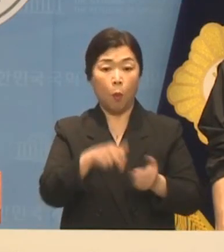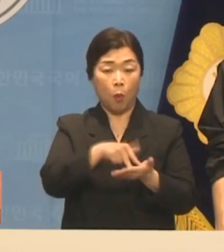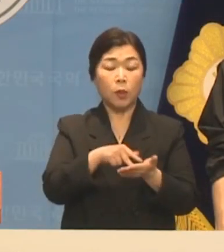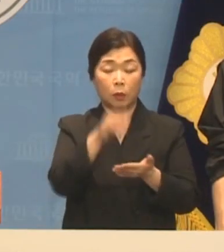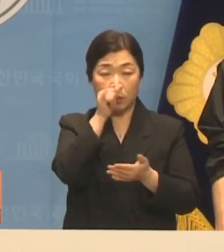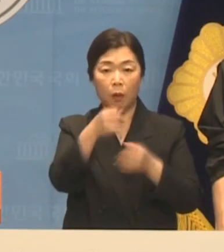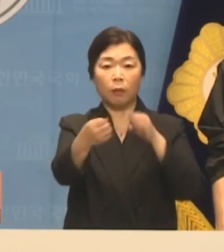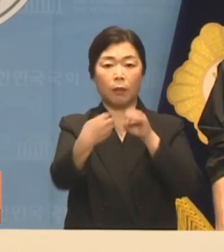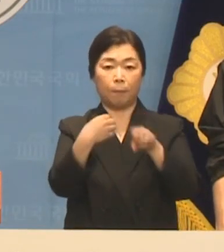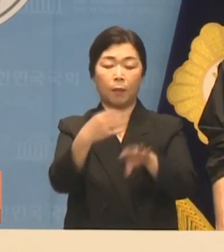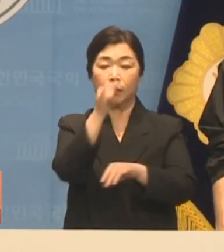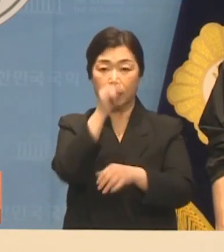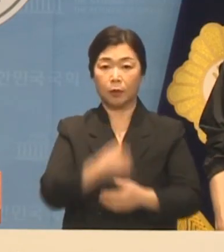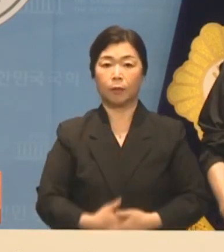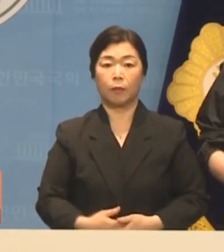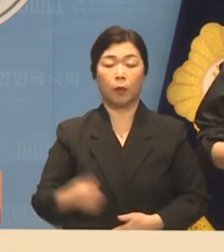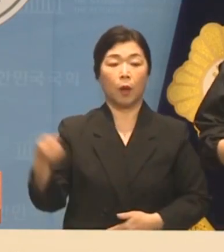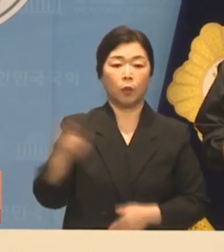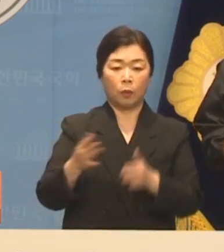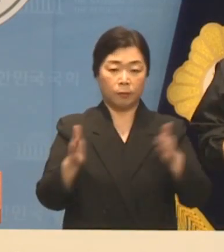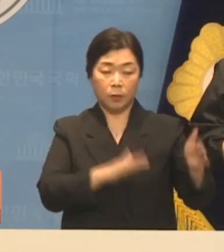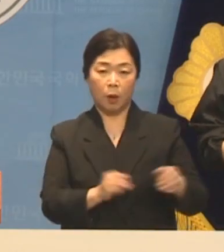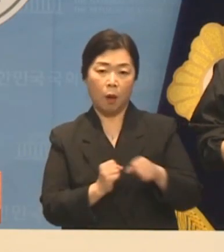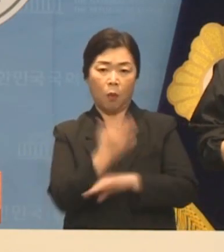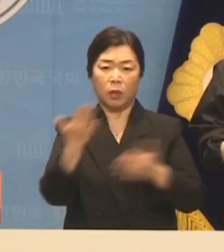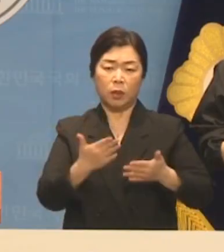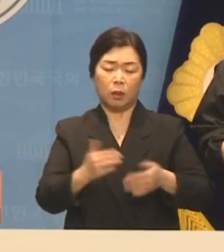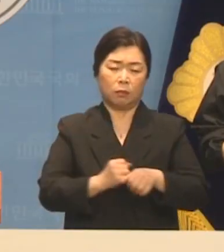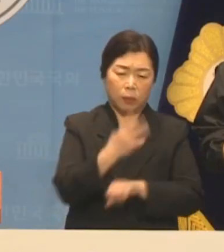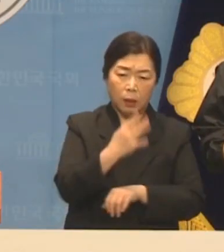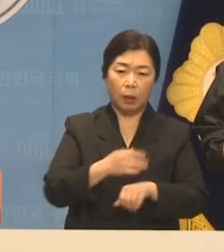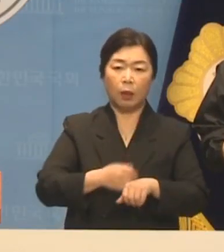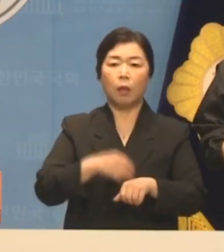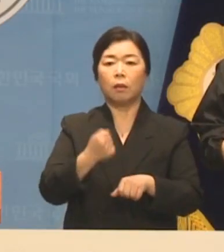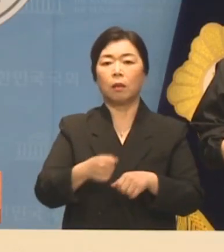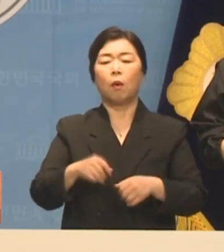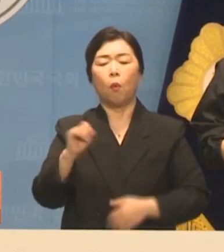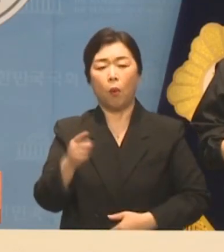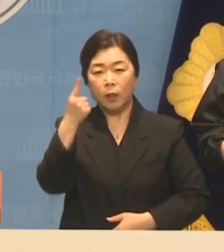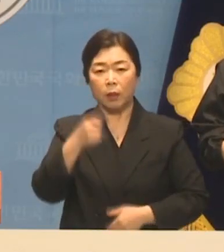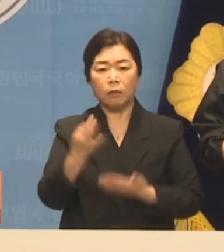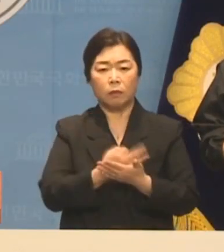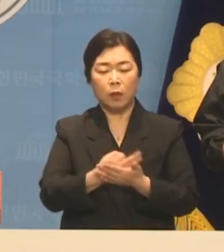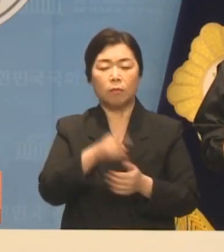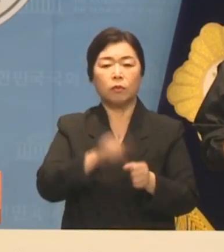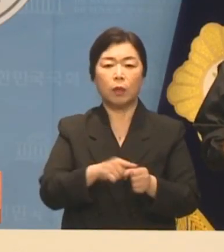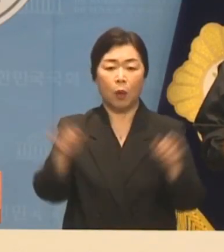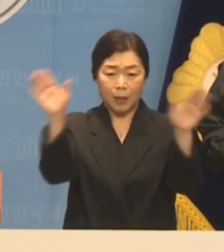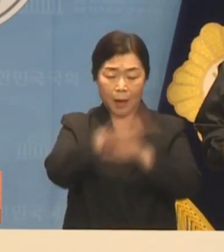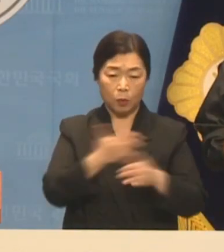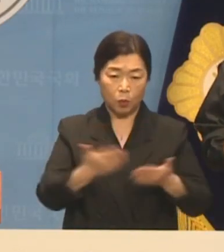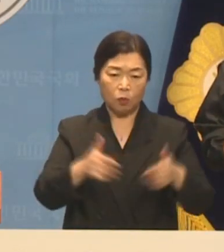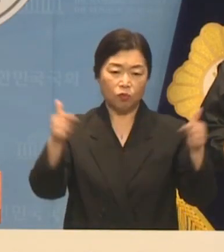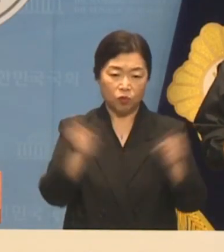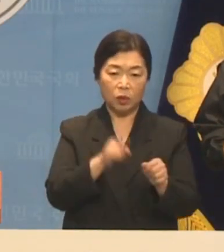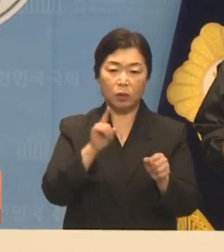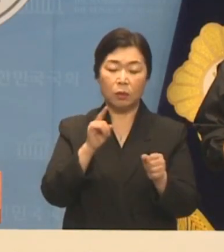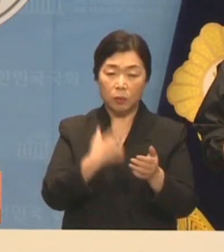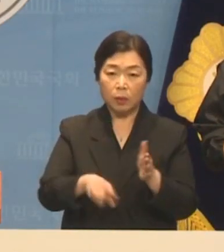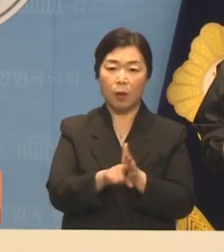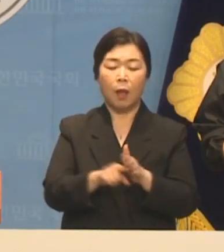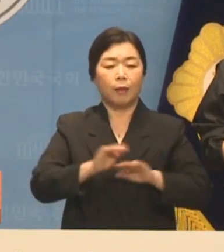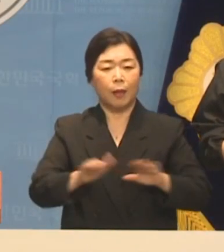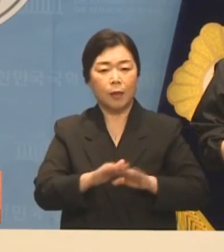아닙니다. 가로노동의 원인으로 지목된 수익률 기준도 보완하겠다고 했고 야간 노동을 줄이기 위한 대책도